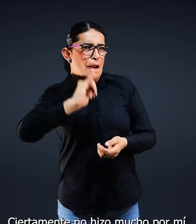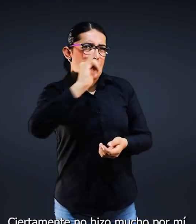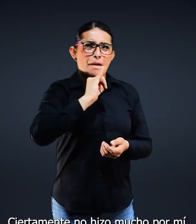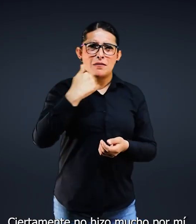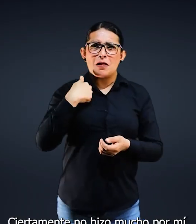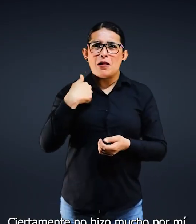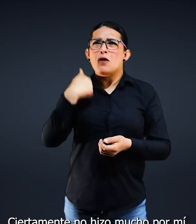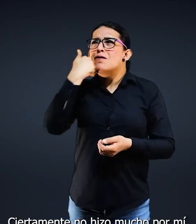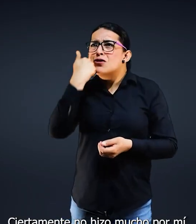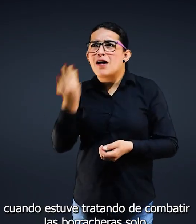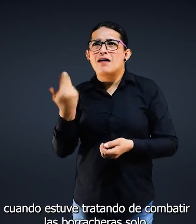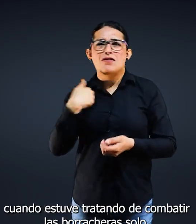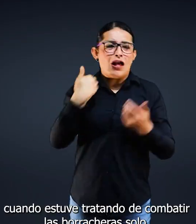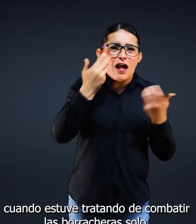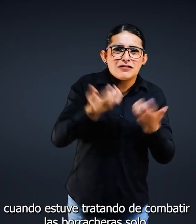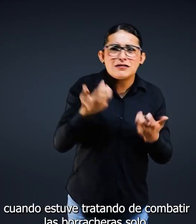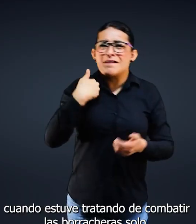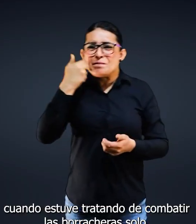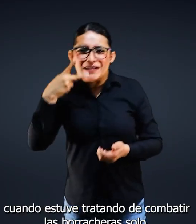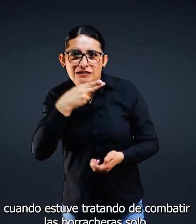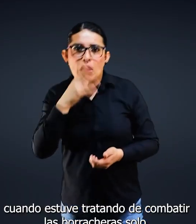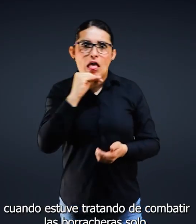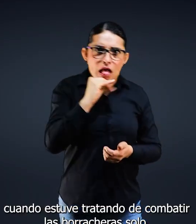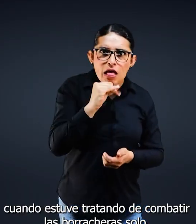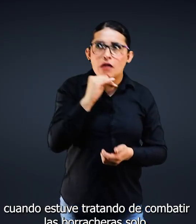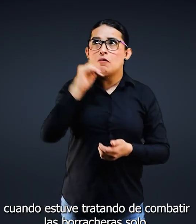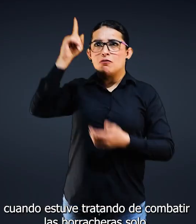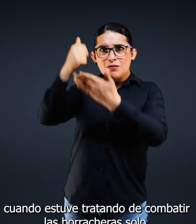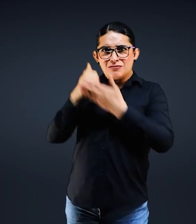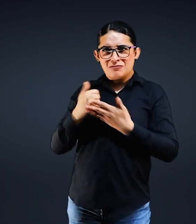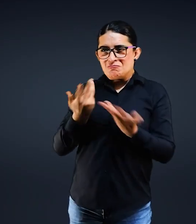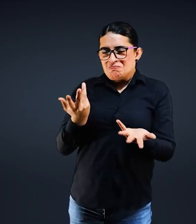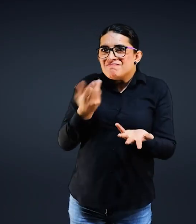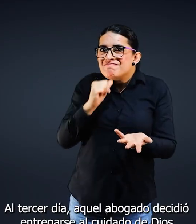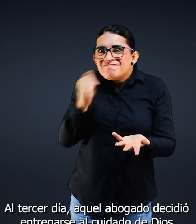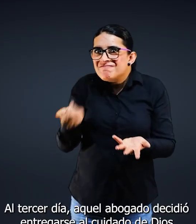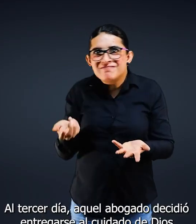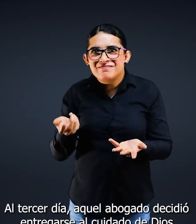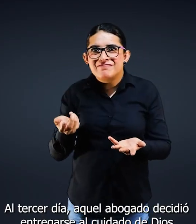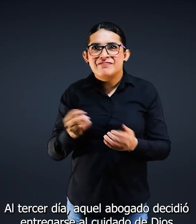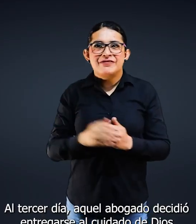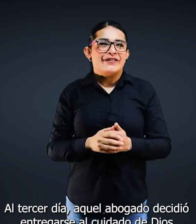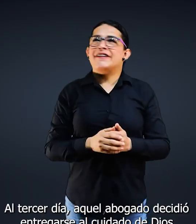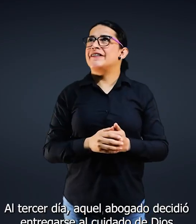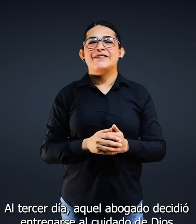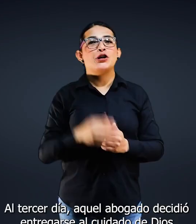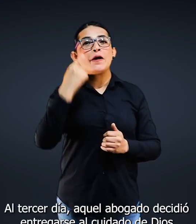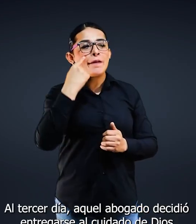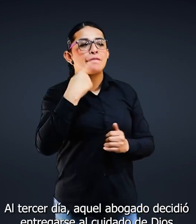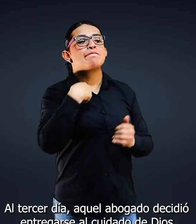ciertamente no hizo mucho por mí cuando estuve tratando de combatir las borracheras solo. Al tercer día, aquel abogado decidió